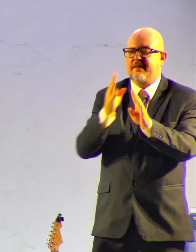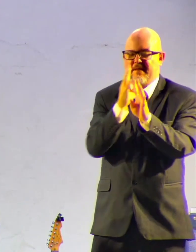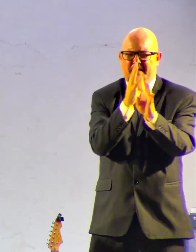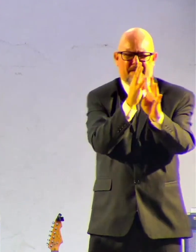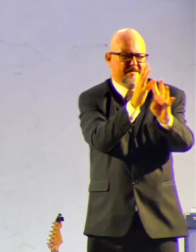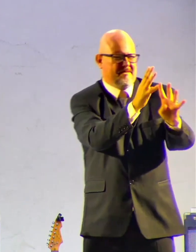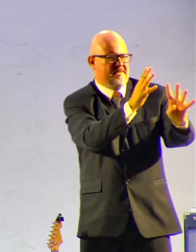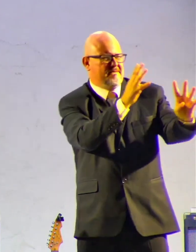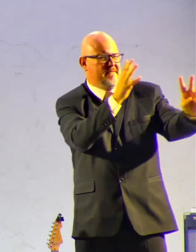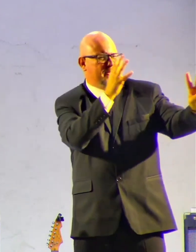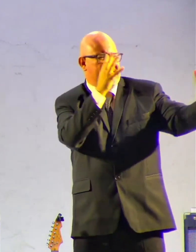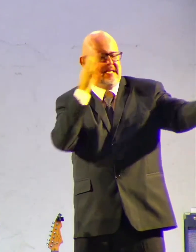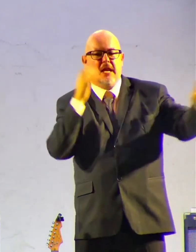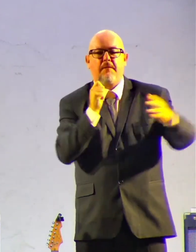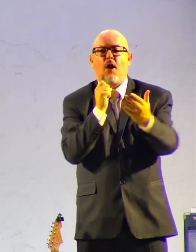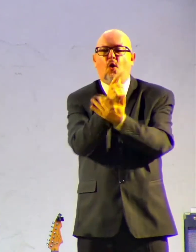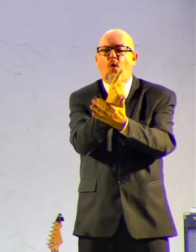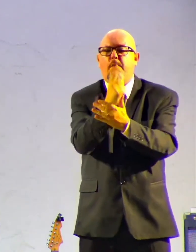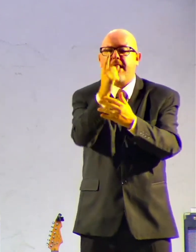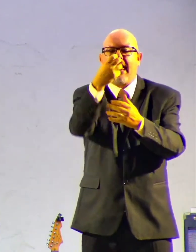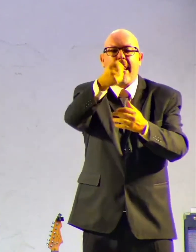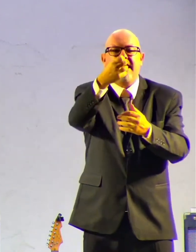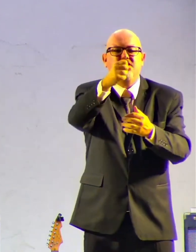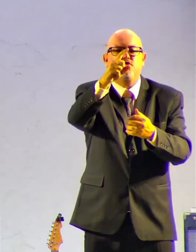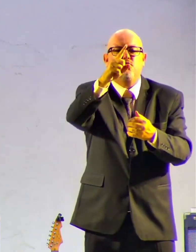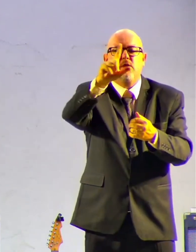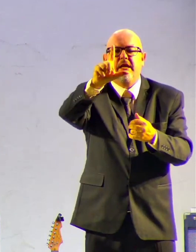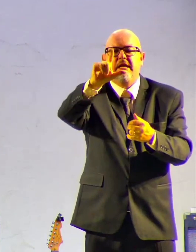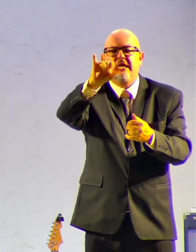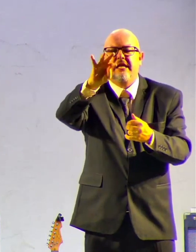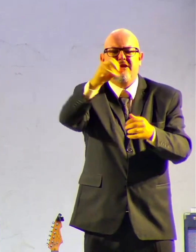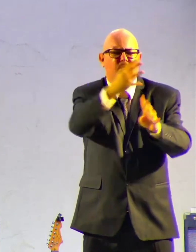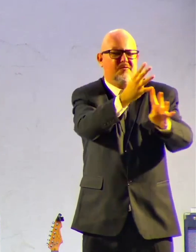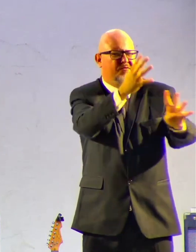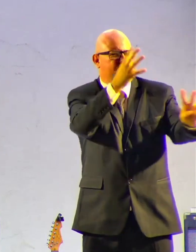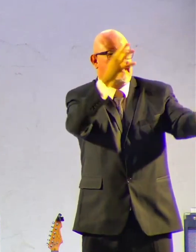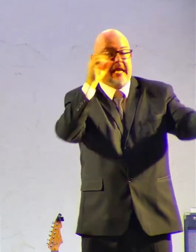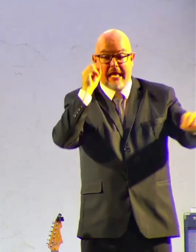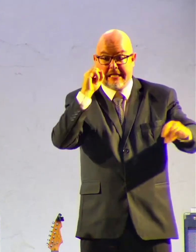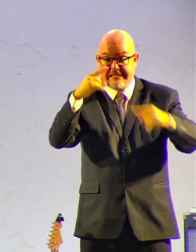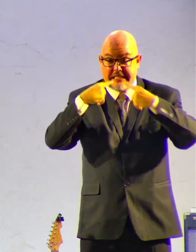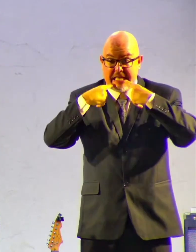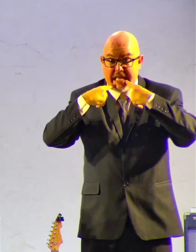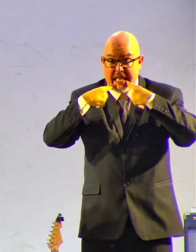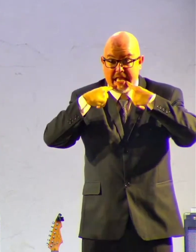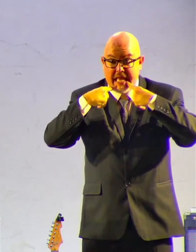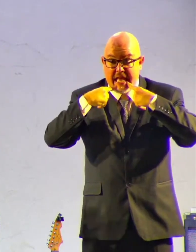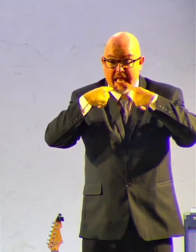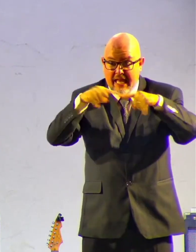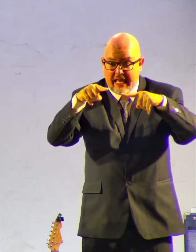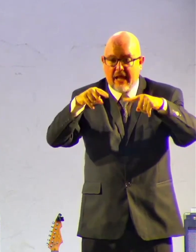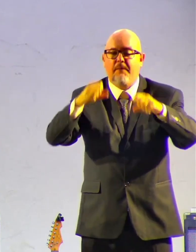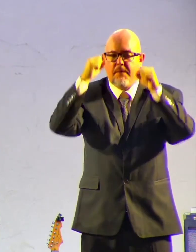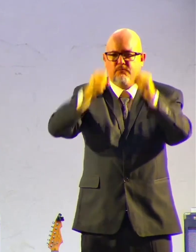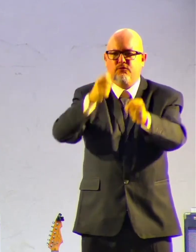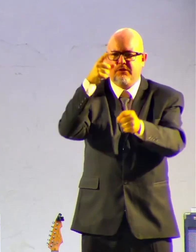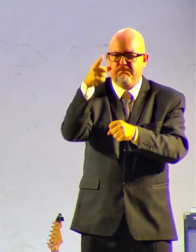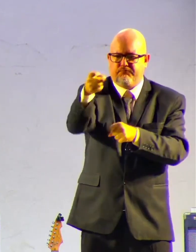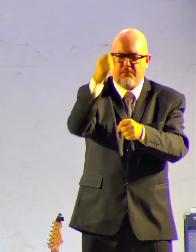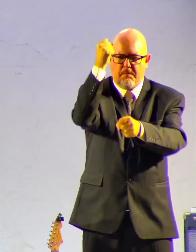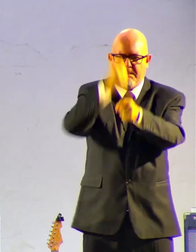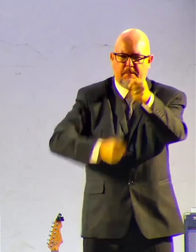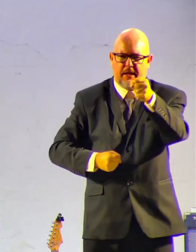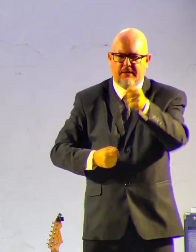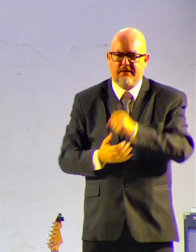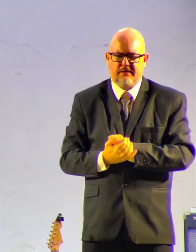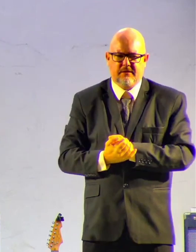filas enormes para comprar 1 litro de leite. Quem reclamasse na fila corria o risco de ser morto pela polícia